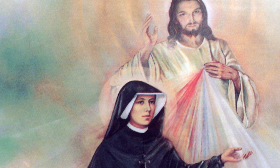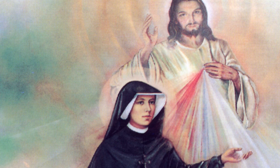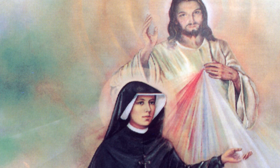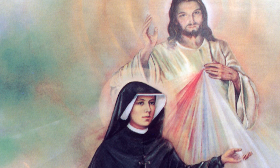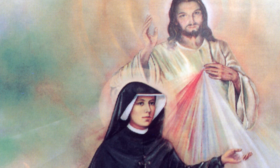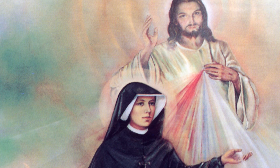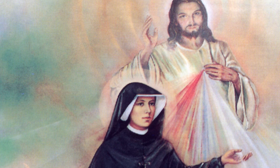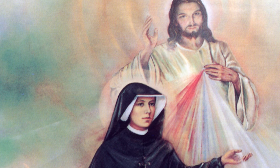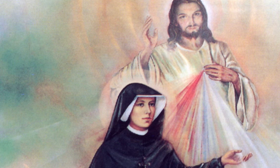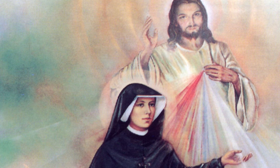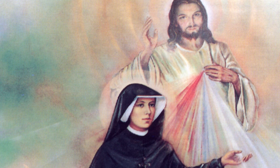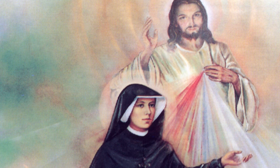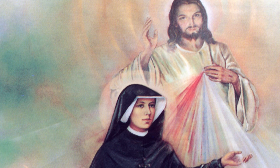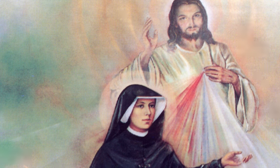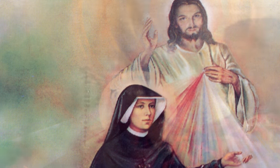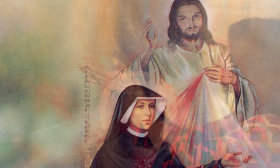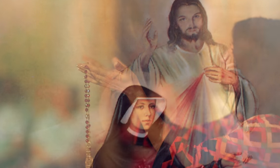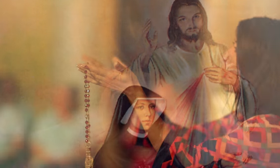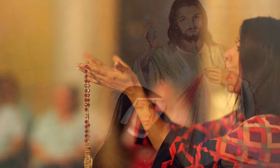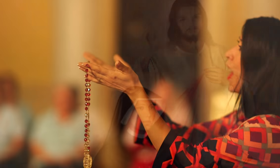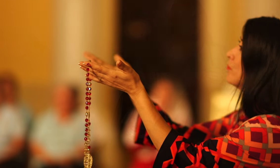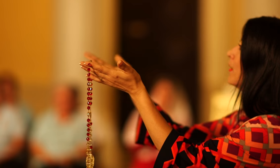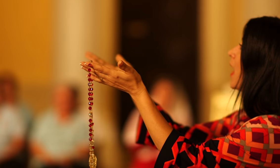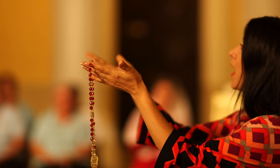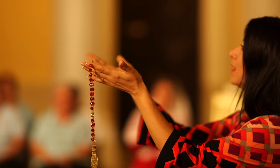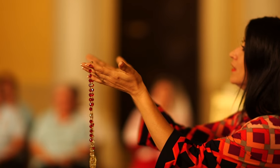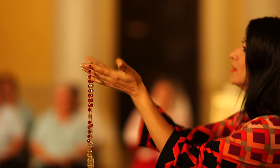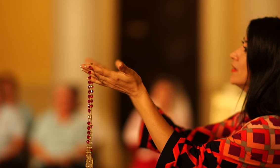Por su